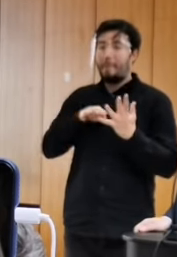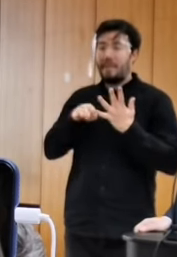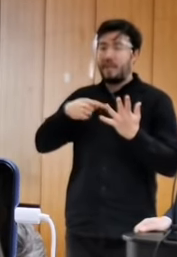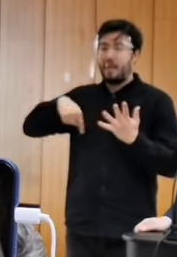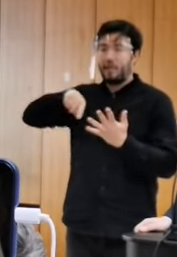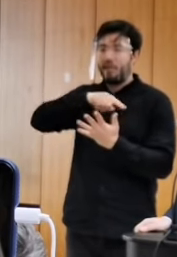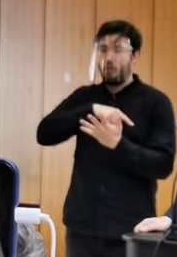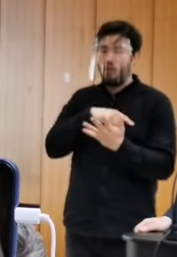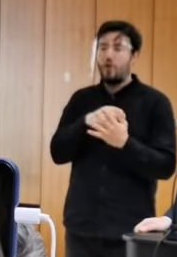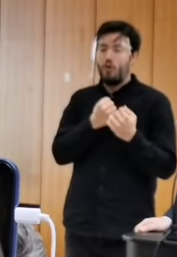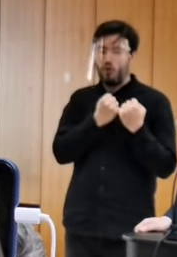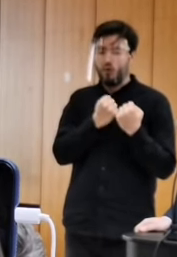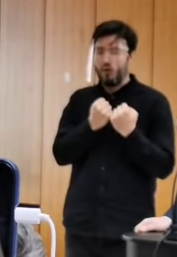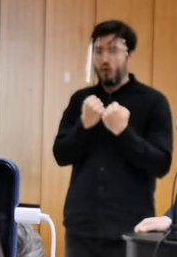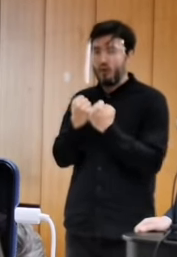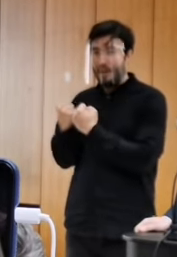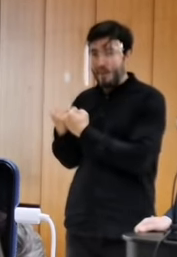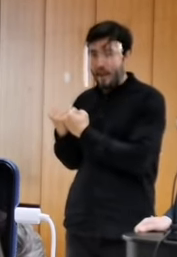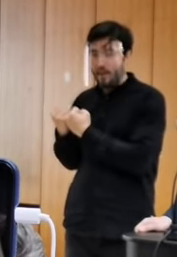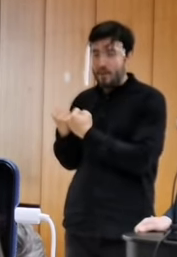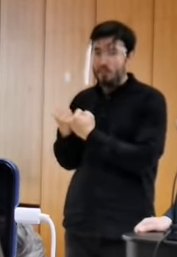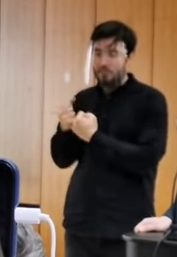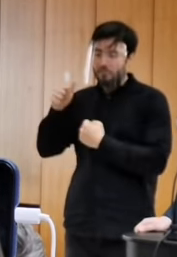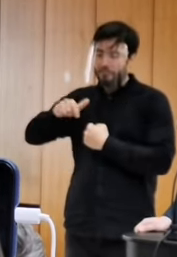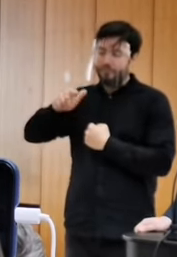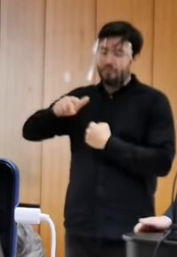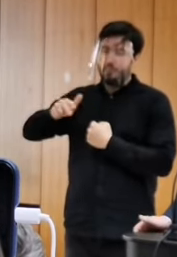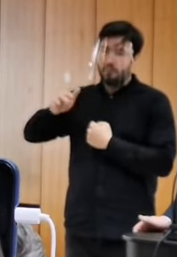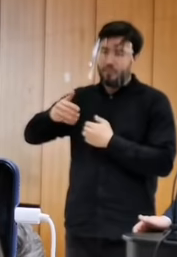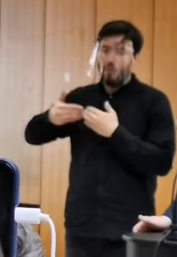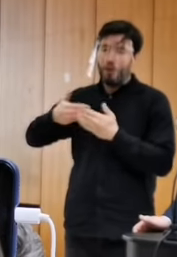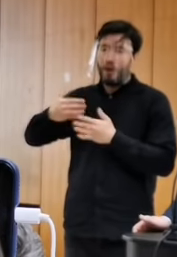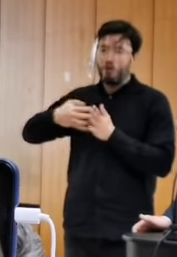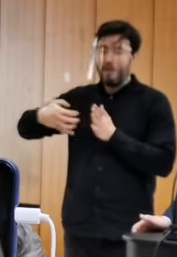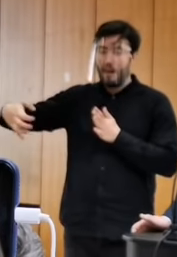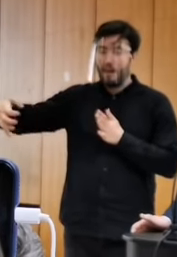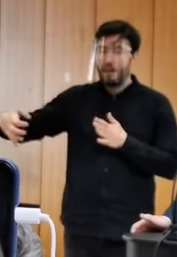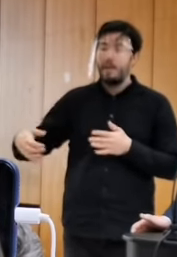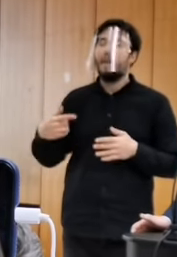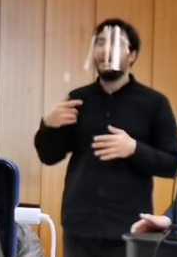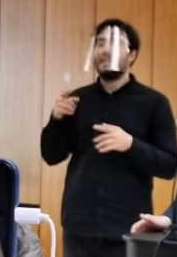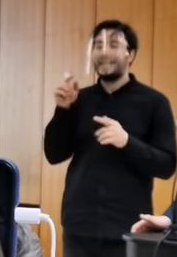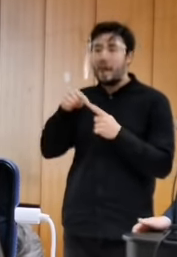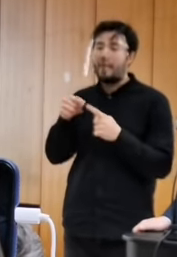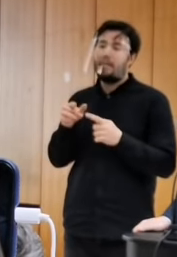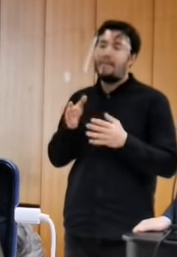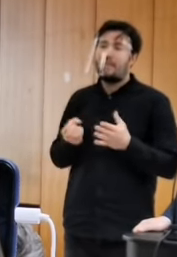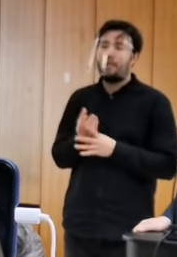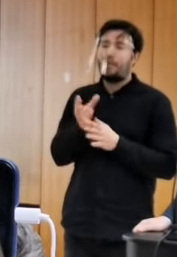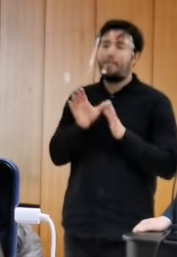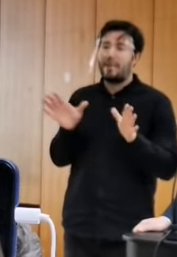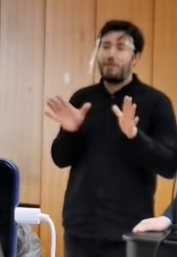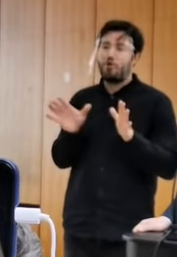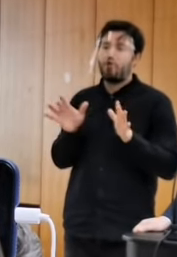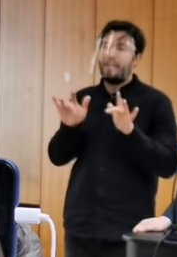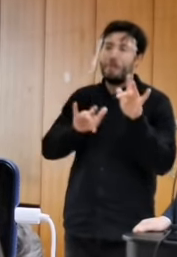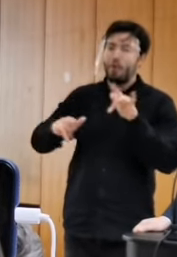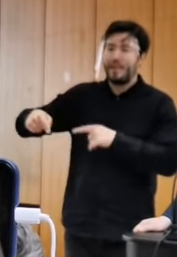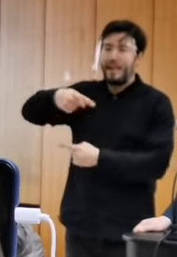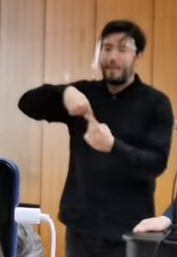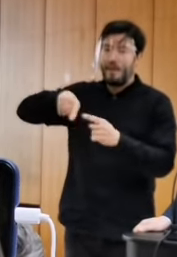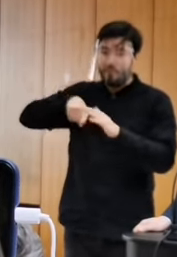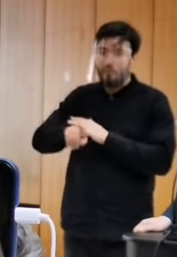spôsobom sme nasledujúce mesiace pokračovali a vedeli sme tak vytvoriť bezpečné prostredie v školách. Bohužiaľ v